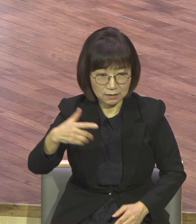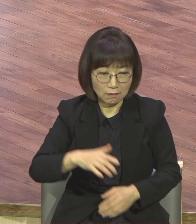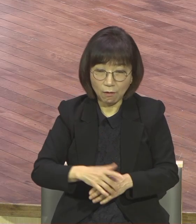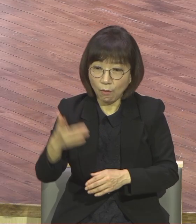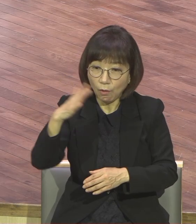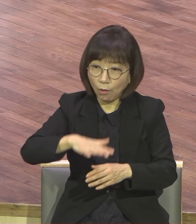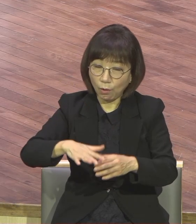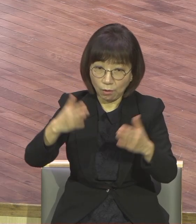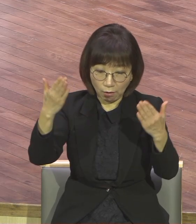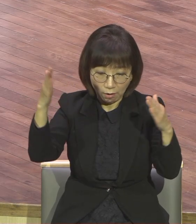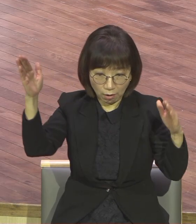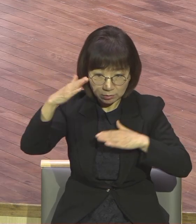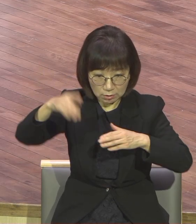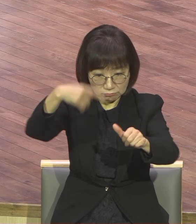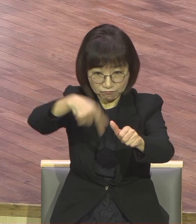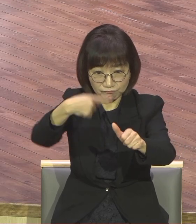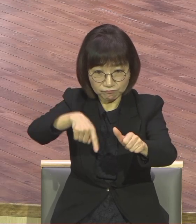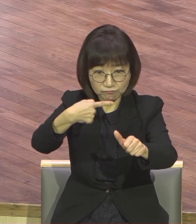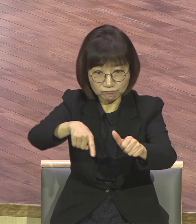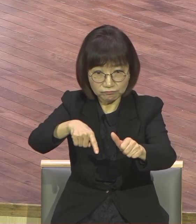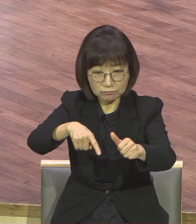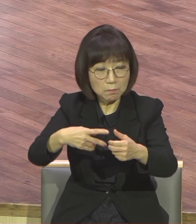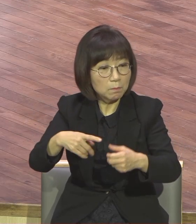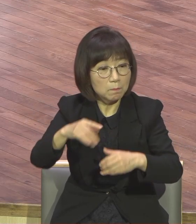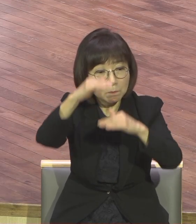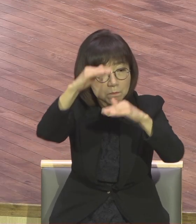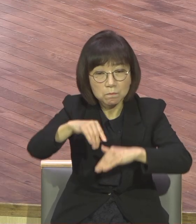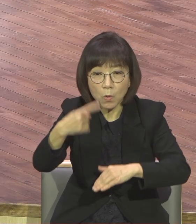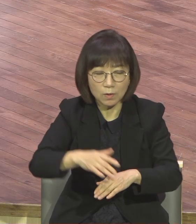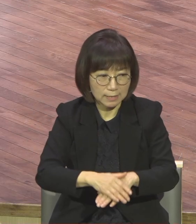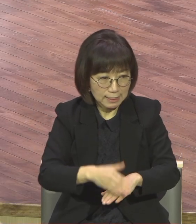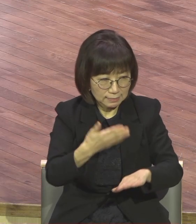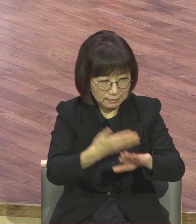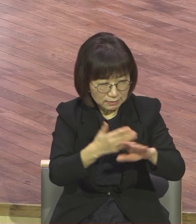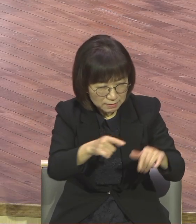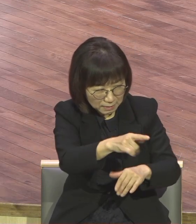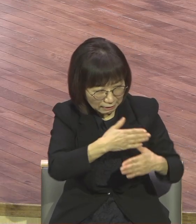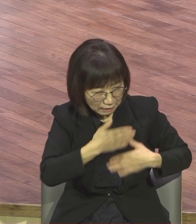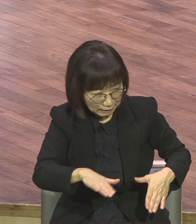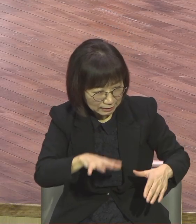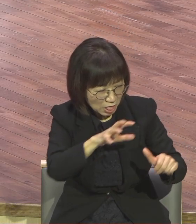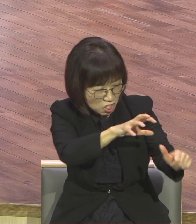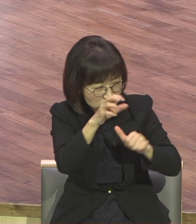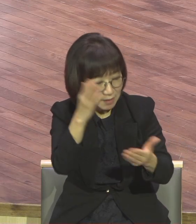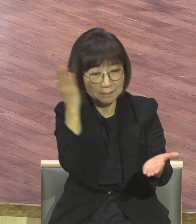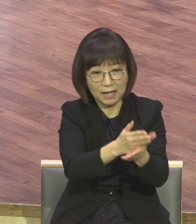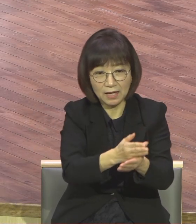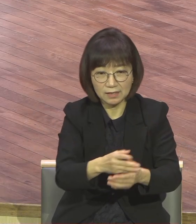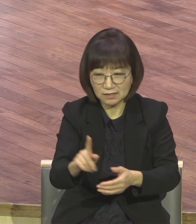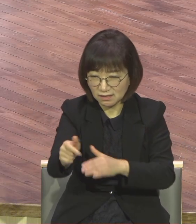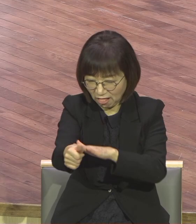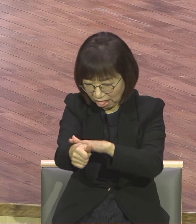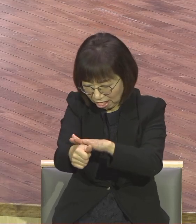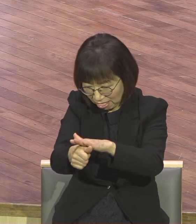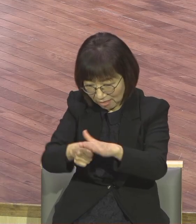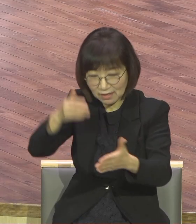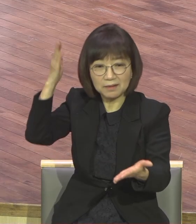독특합니다. 남의 약점을 이용하지 말라. 비굴하지 않는 사람이